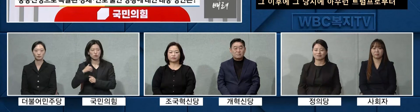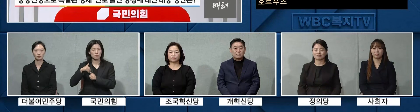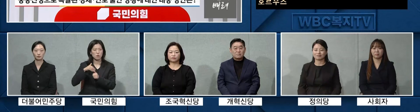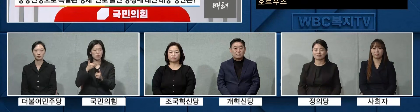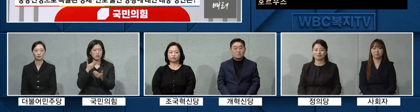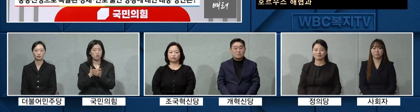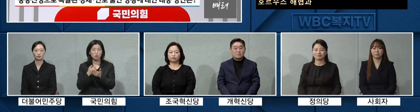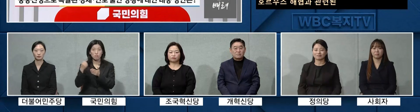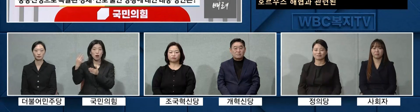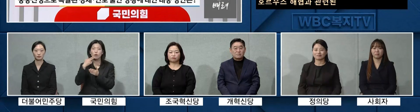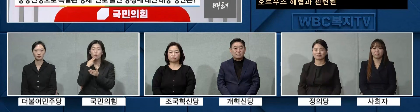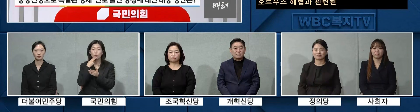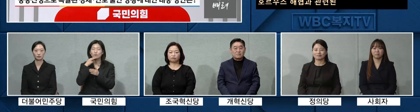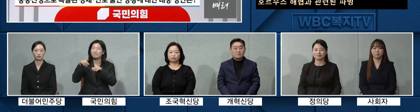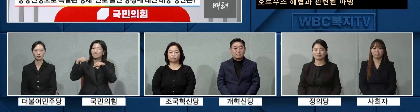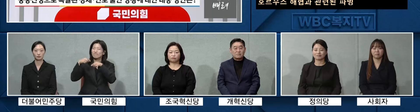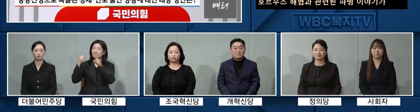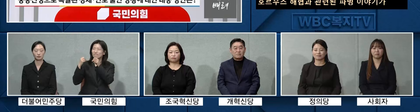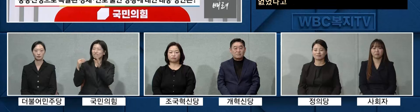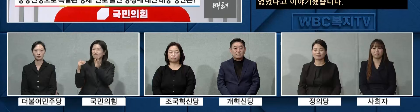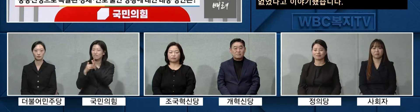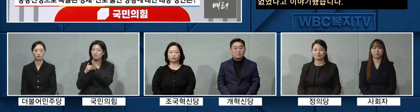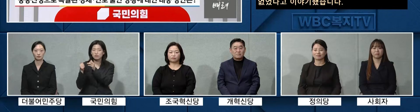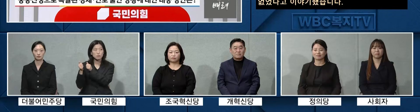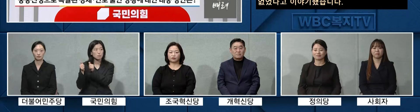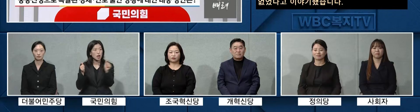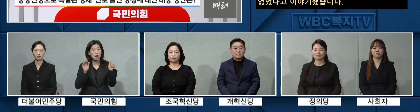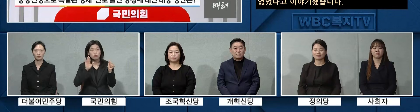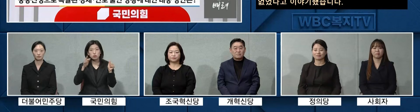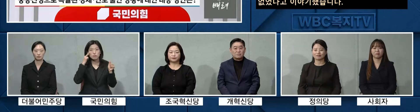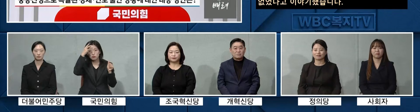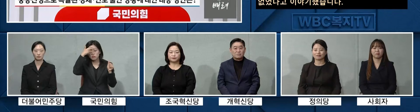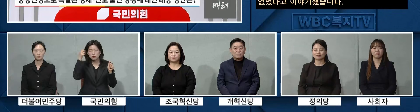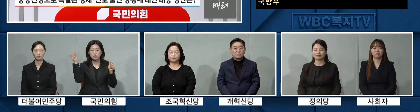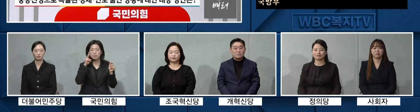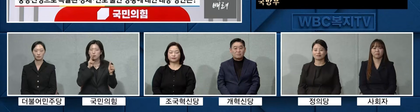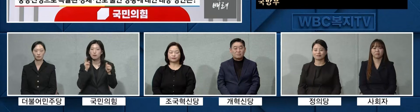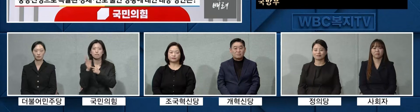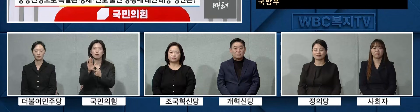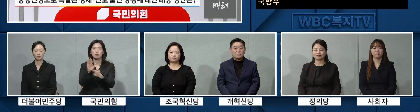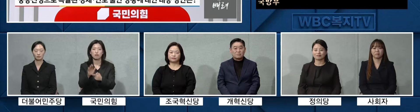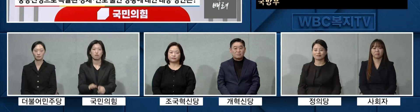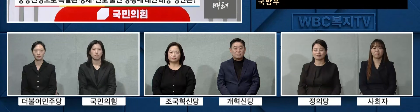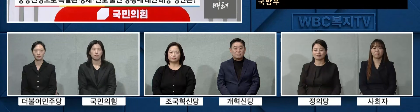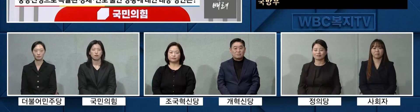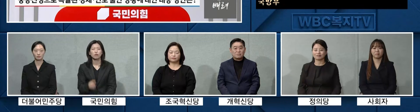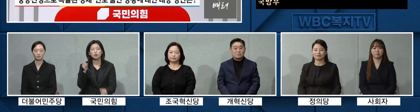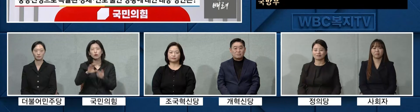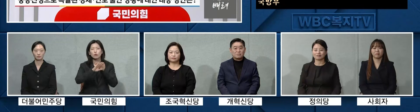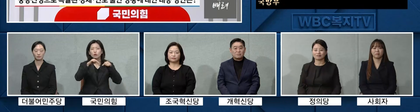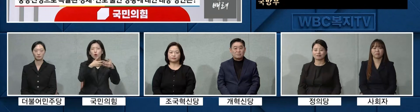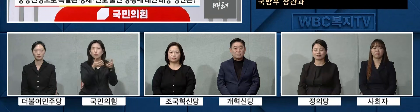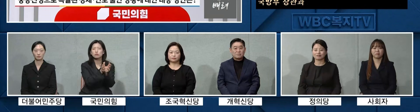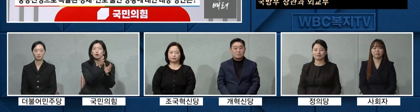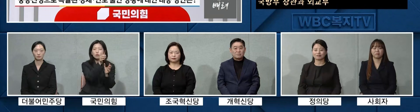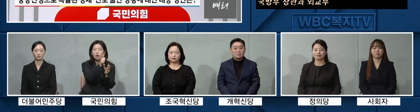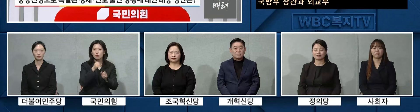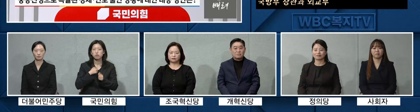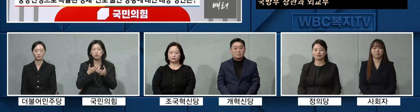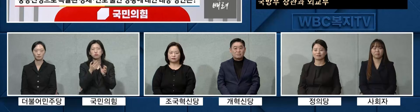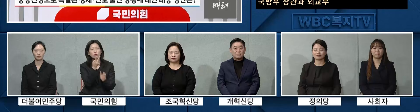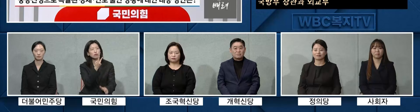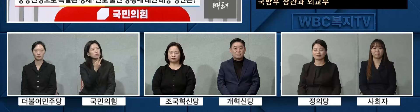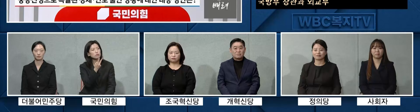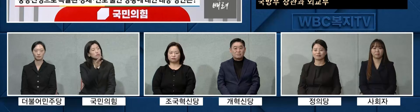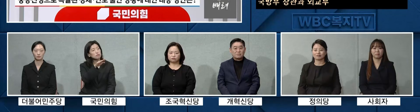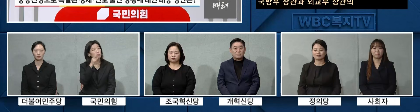없었다고 이야기를 했습니다. 국방부 장관과 외교부 장관의 대응도 문제입니다. 외교적으로 요청이 있었는지